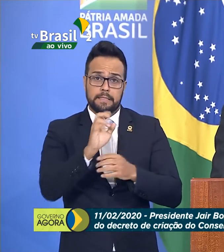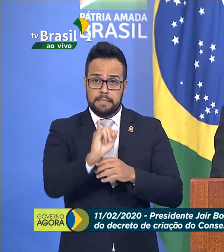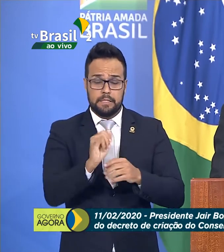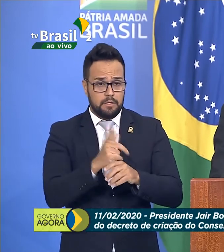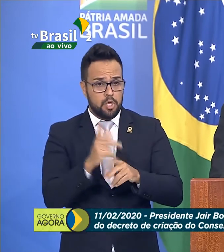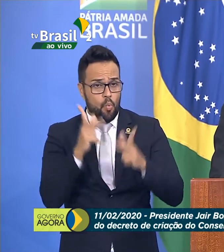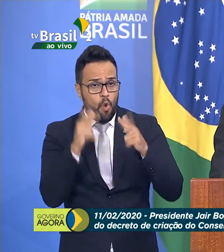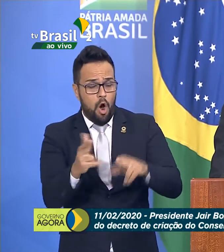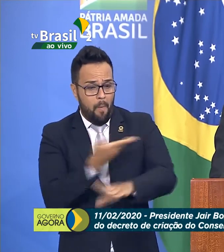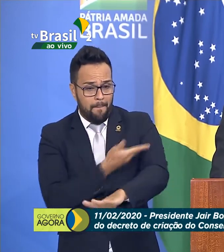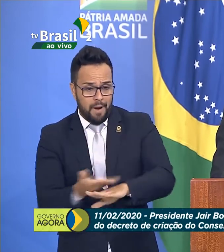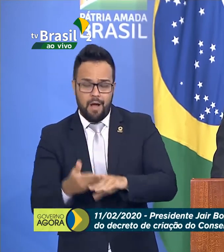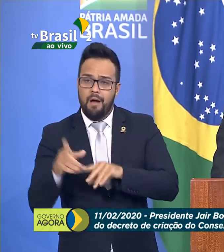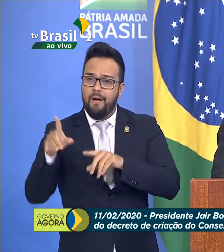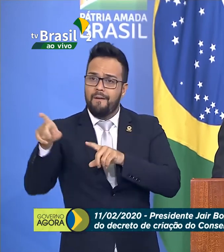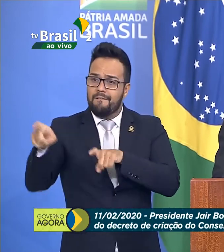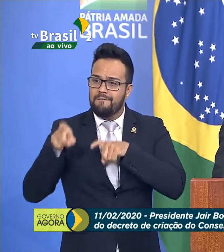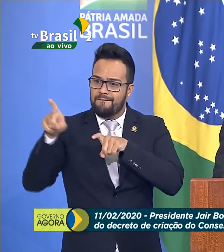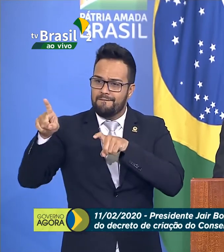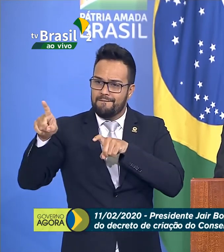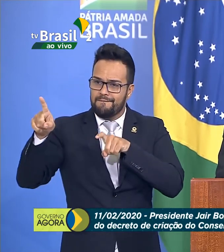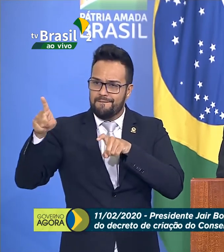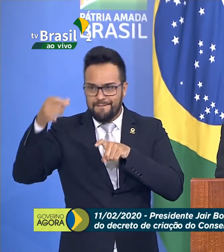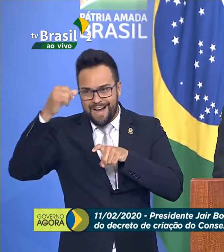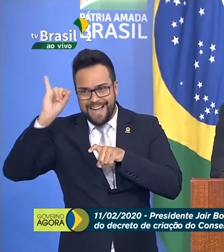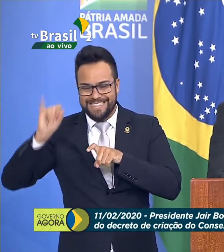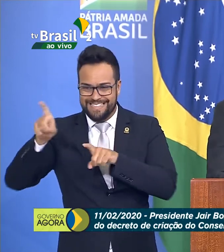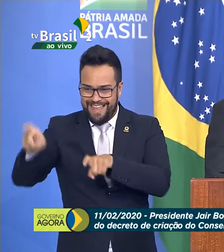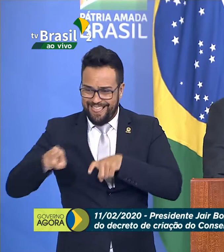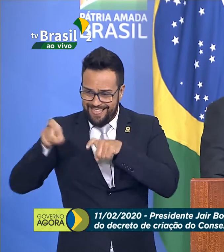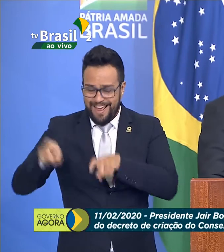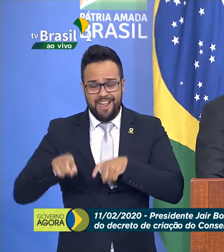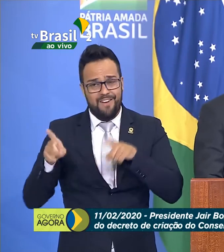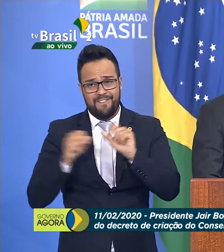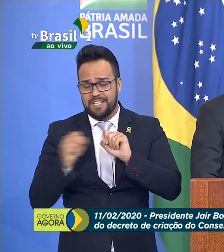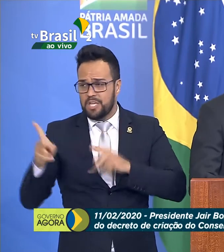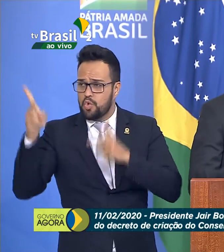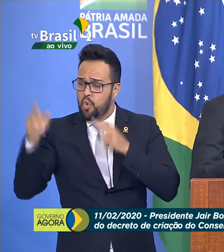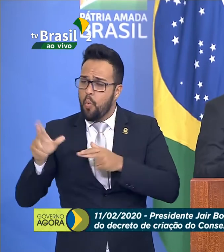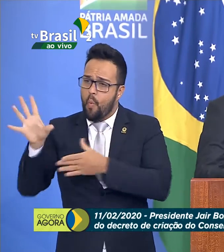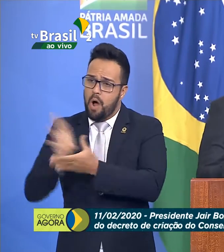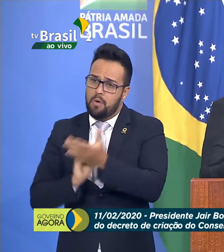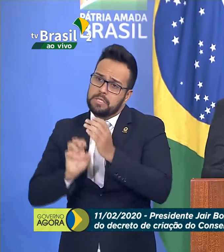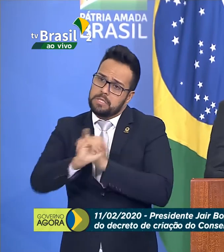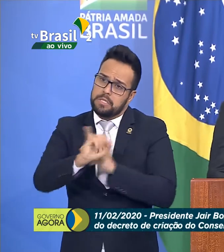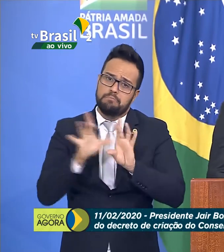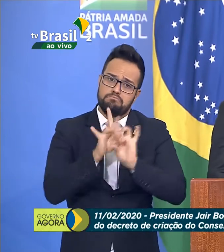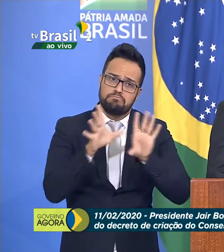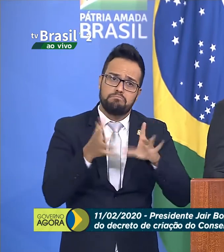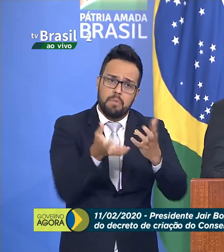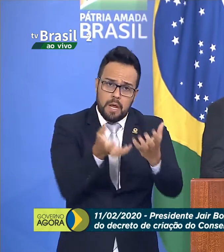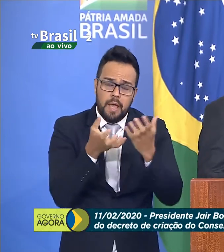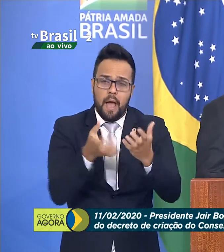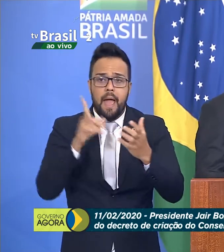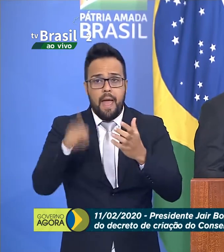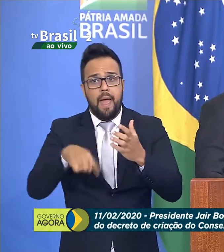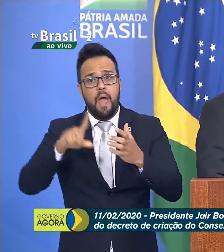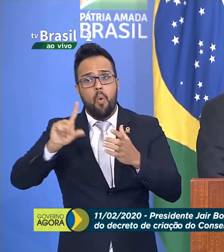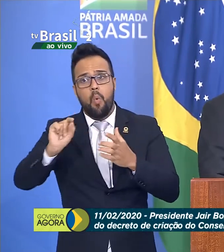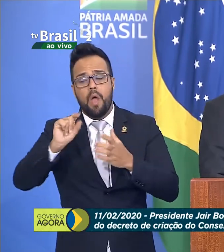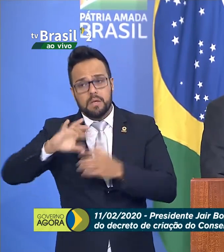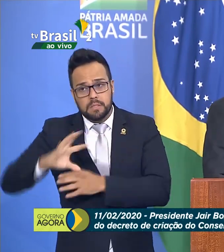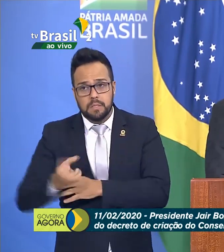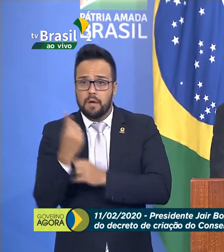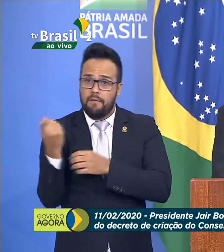branco fazendeiro faz ali do lado. É a maneira que nós temos de começar a resgatar